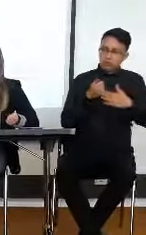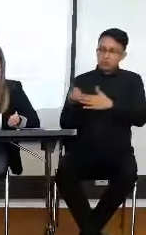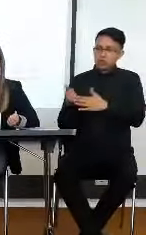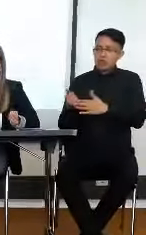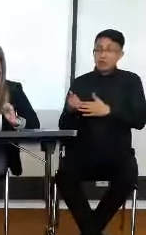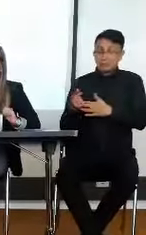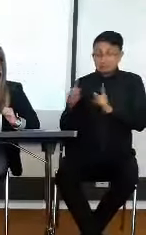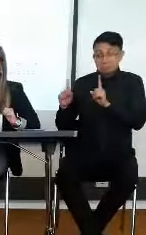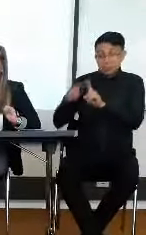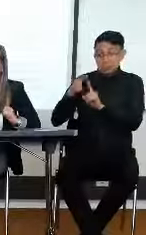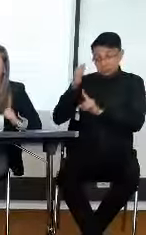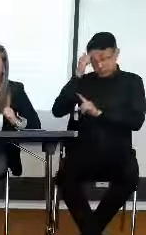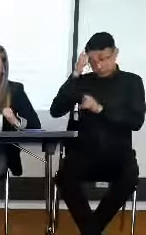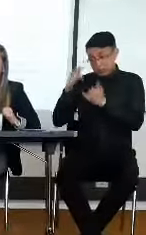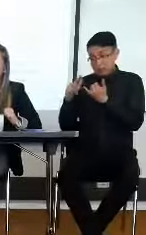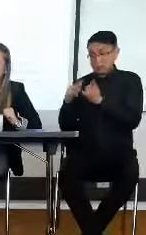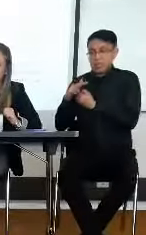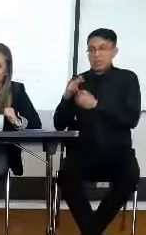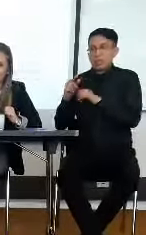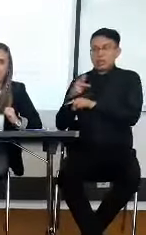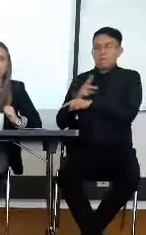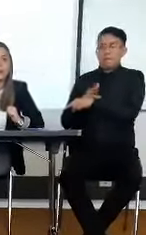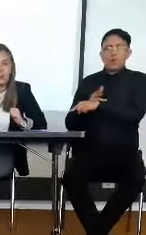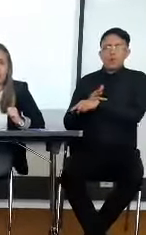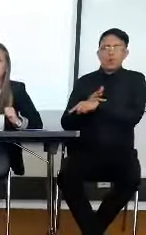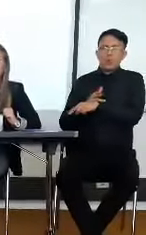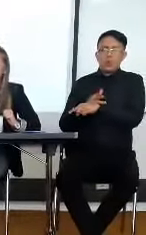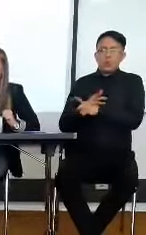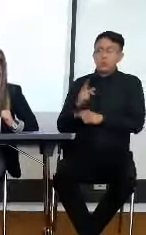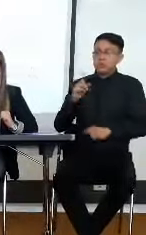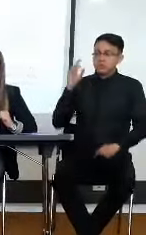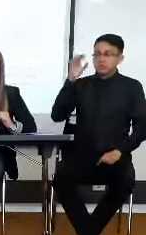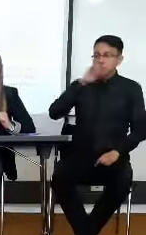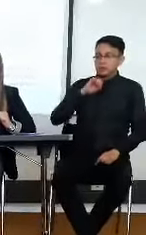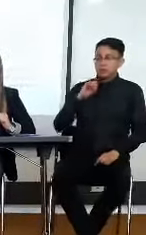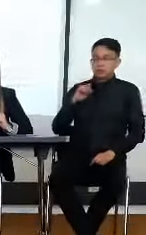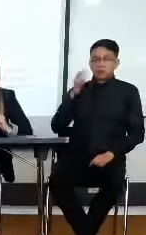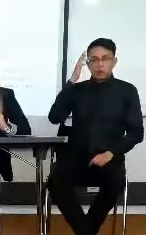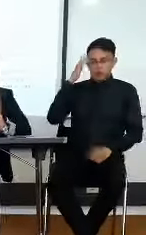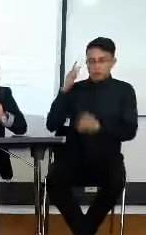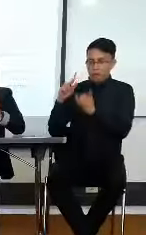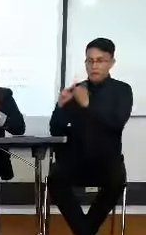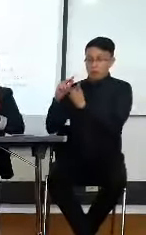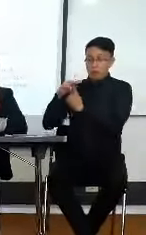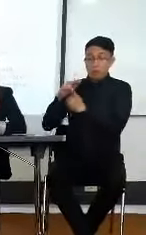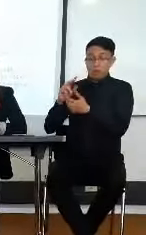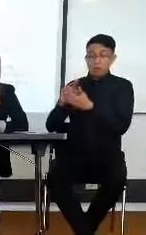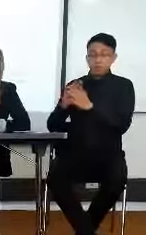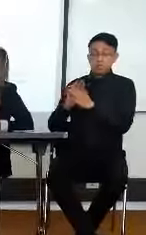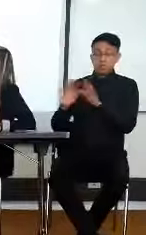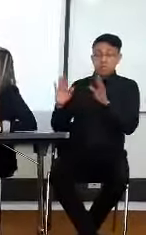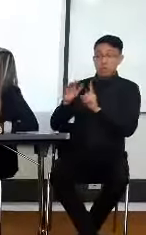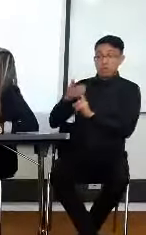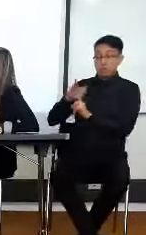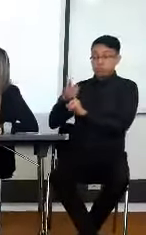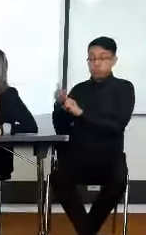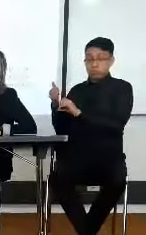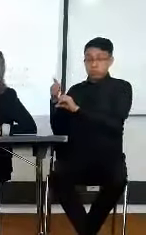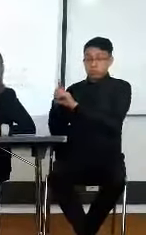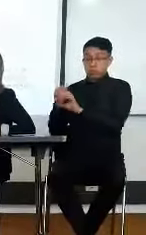una motivación para esterilizar a una persona, ¿cierto? La esterilización claramente no va a evitar la violencia sexual, entonces que podamos responder a